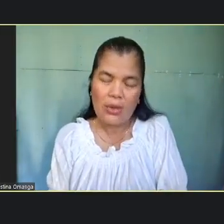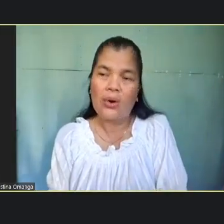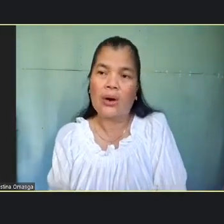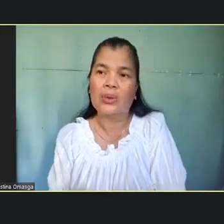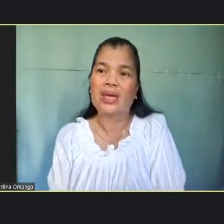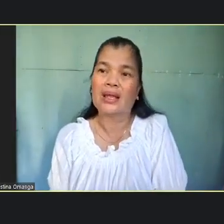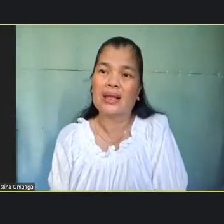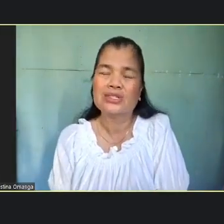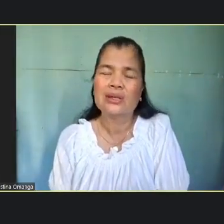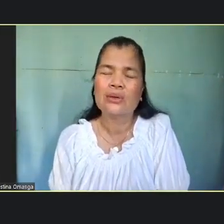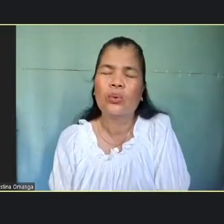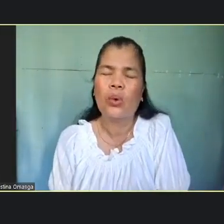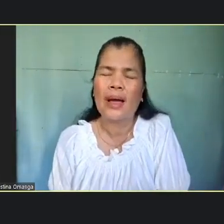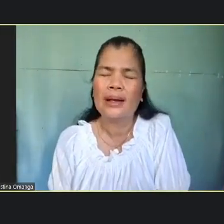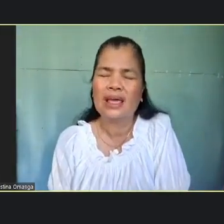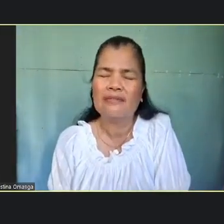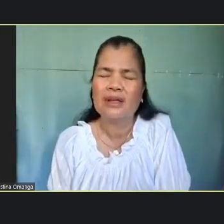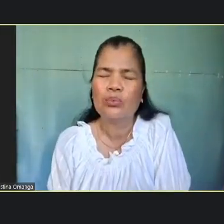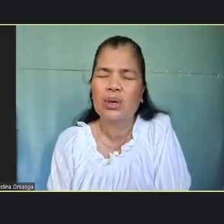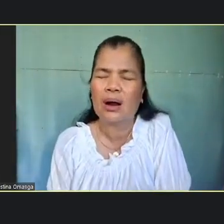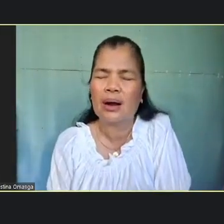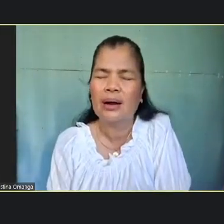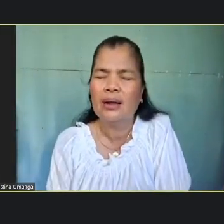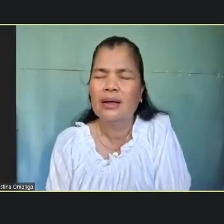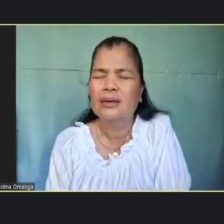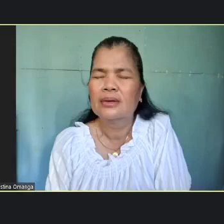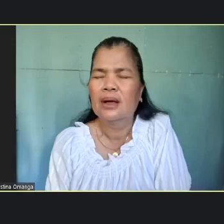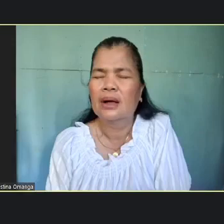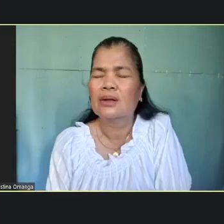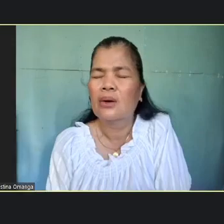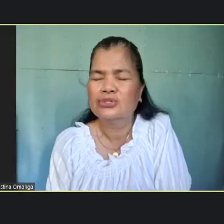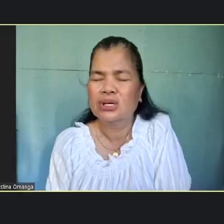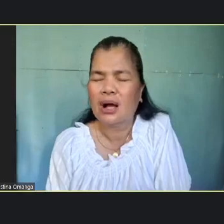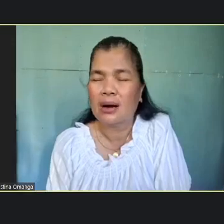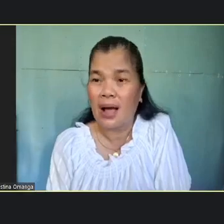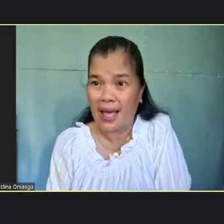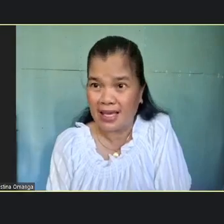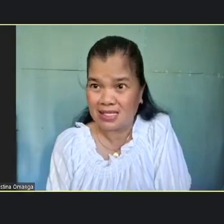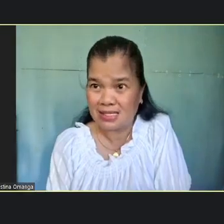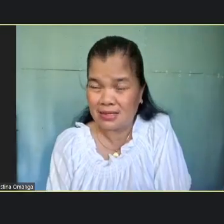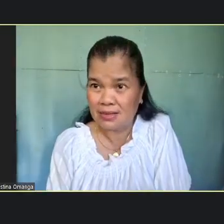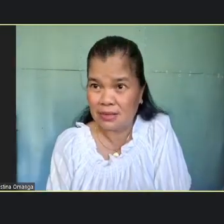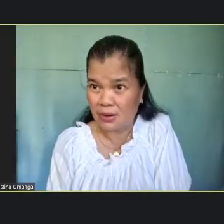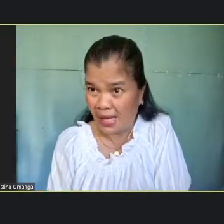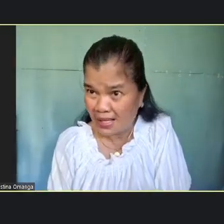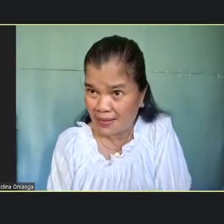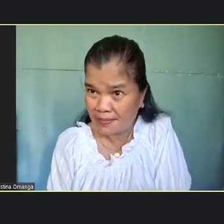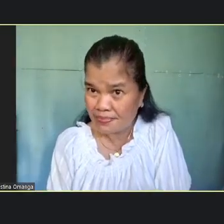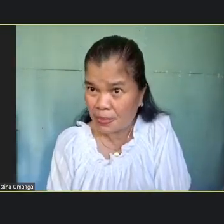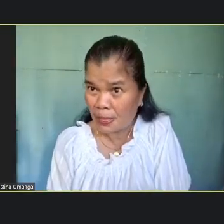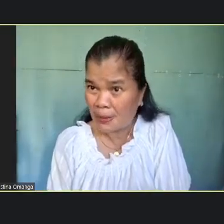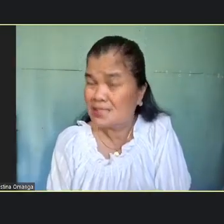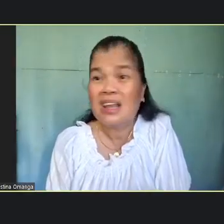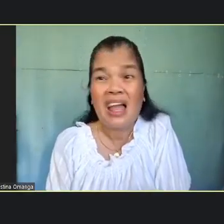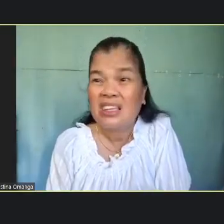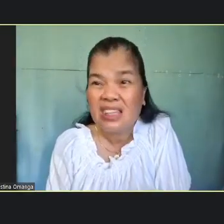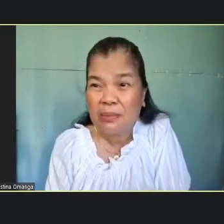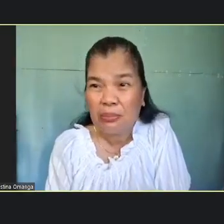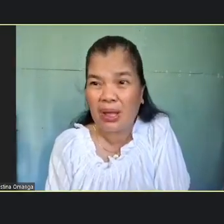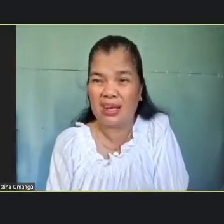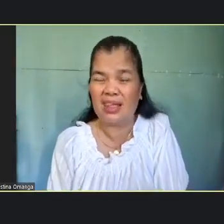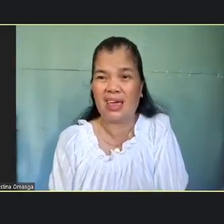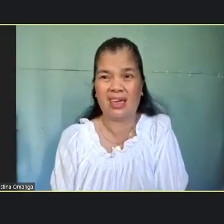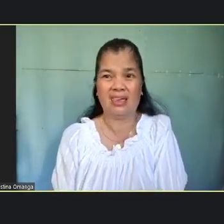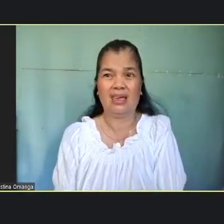writing, or we can listen while even we are closing our eyes. Correct? Sila